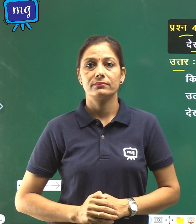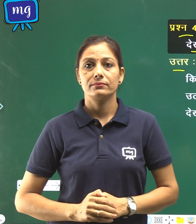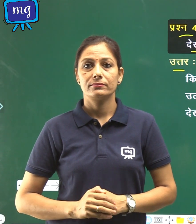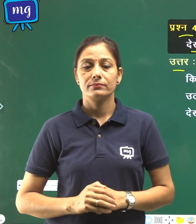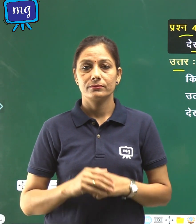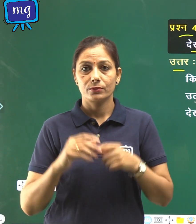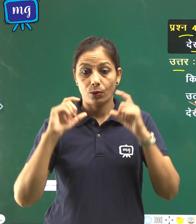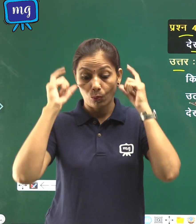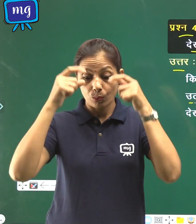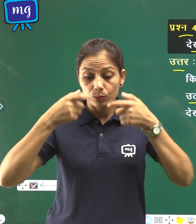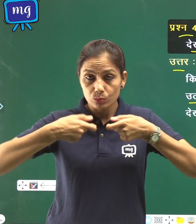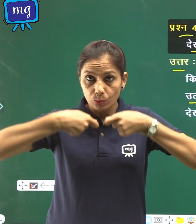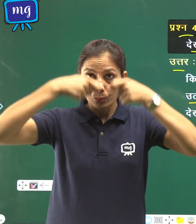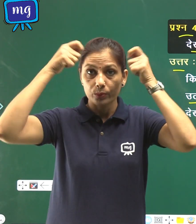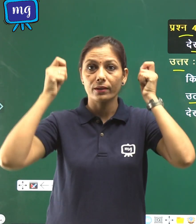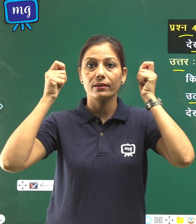घूंघट उठाकर